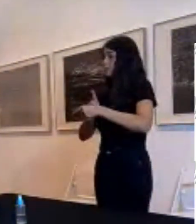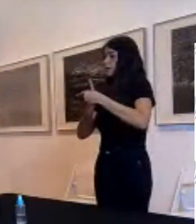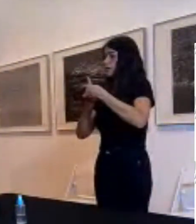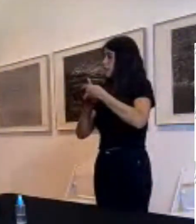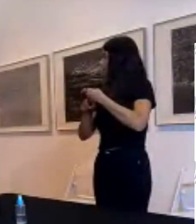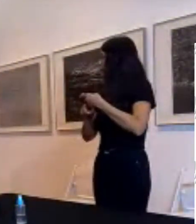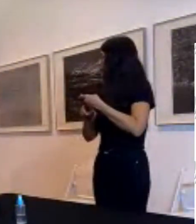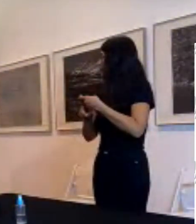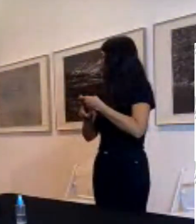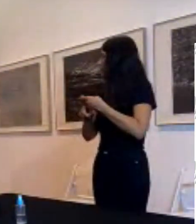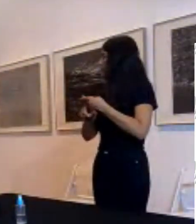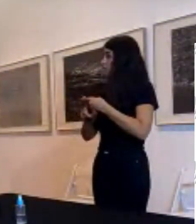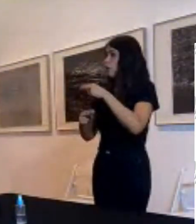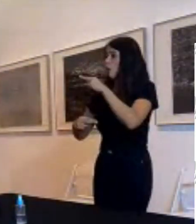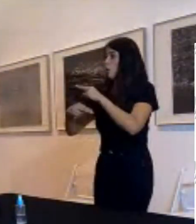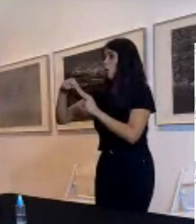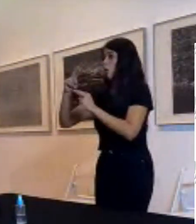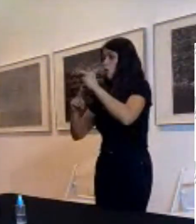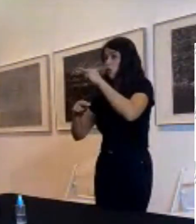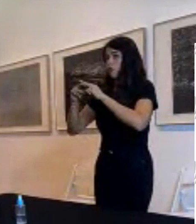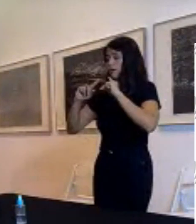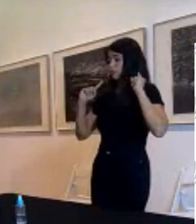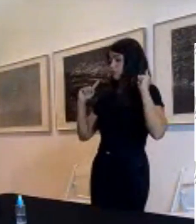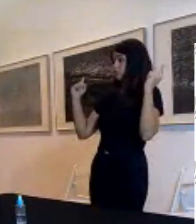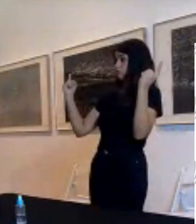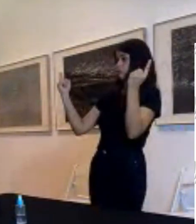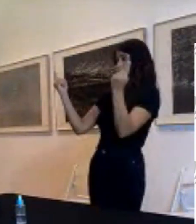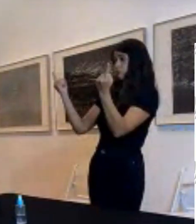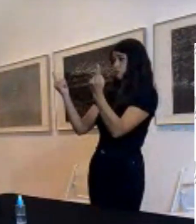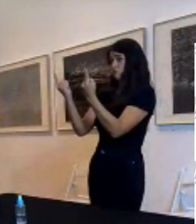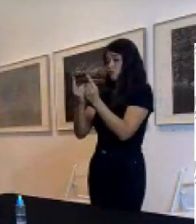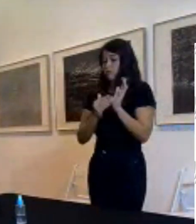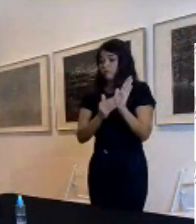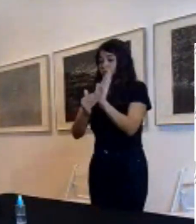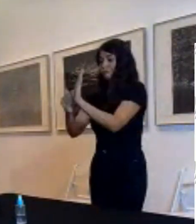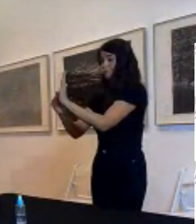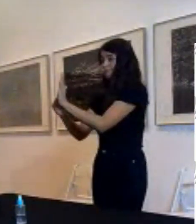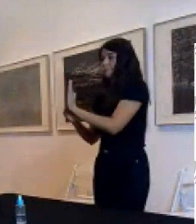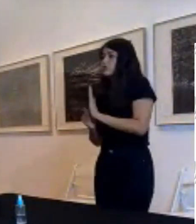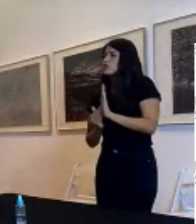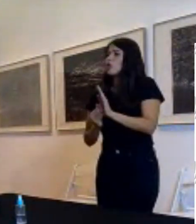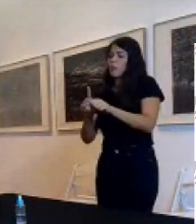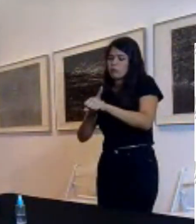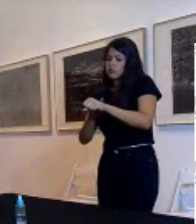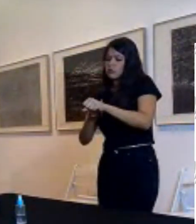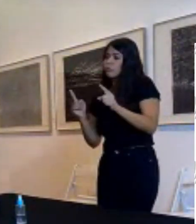rodearnos de las obras que están instaladas en el museo, que nos presentan las exposiciones temporales, ¿cierto? Y que